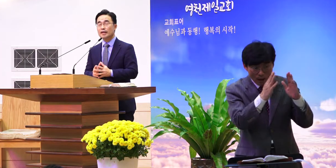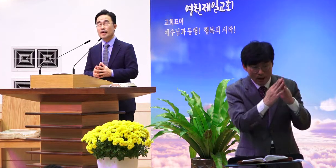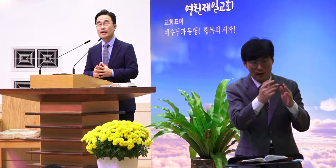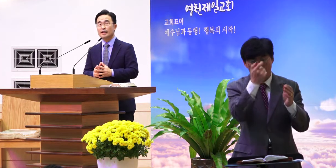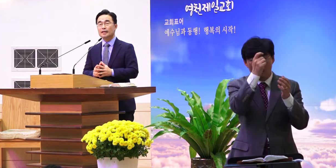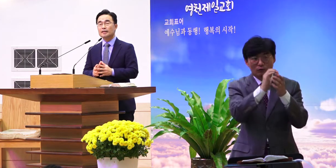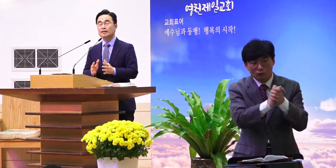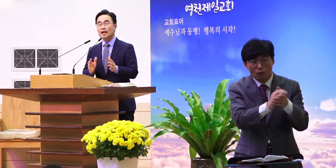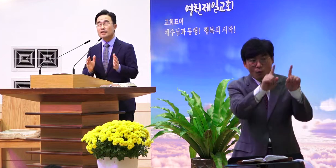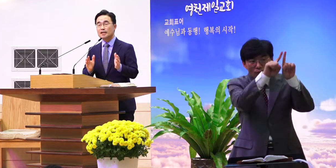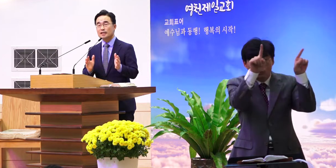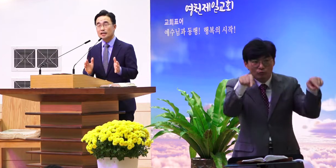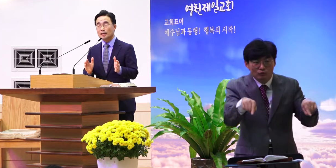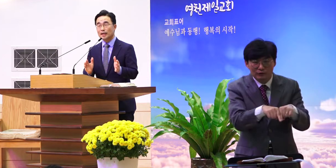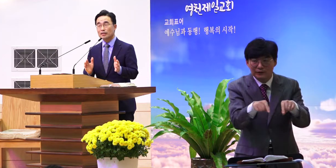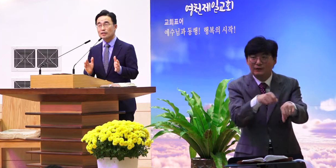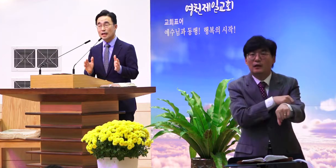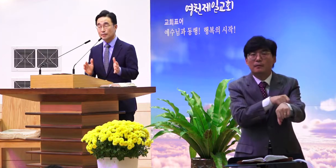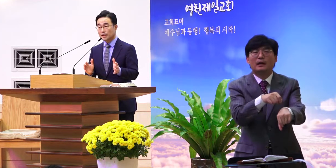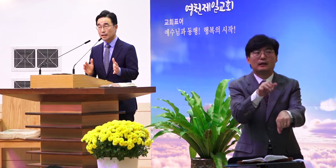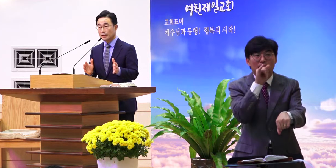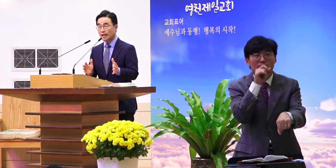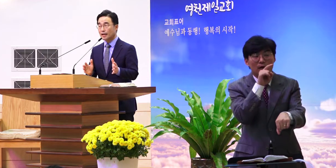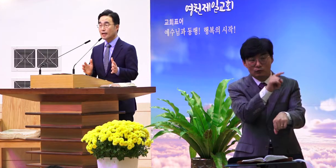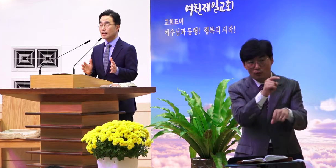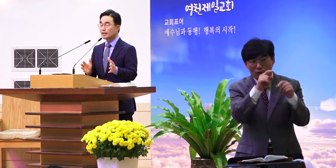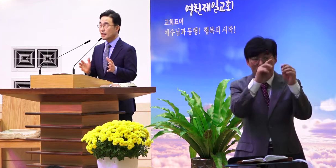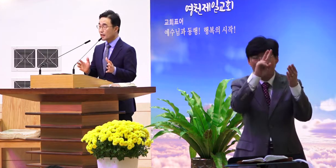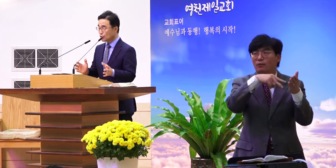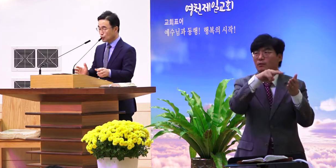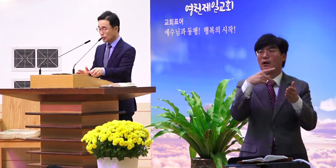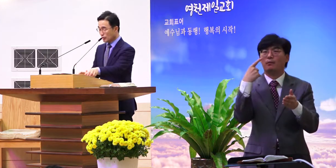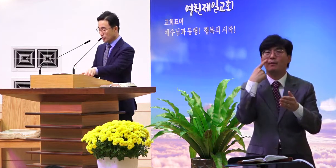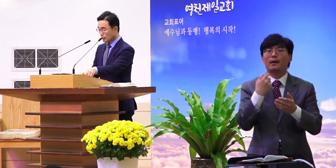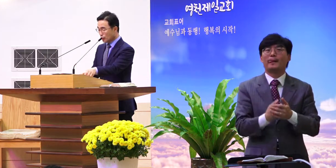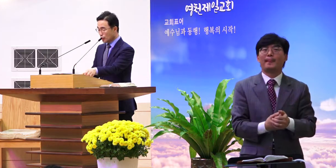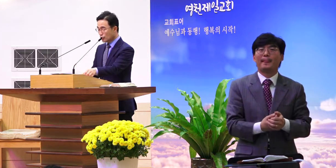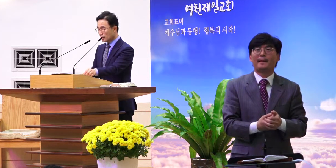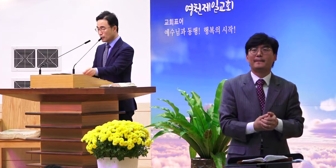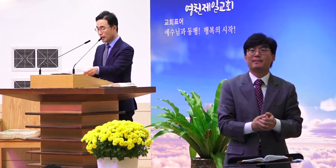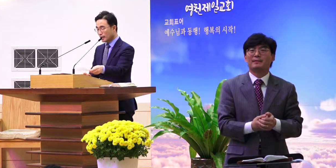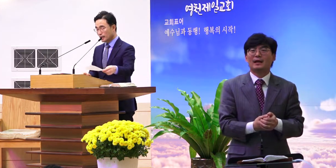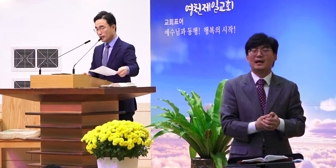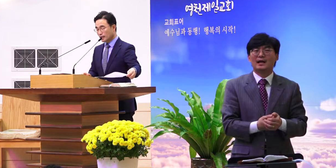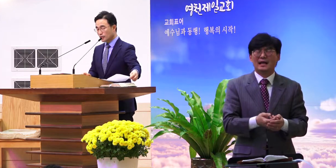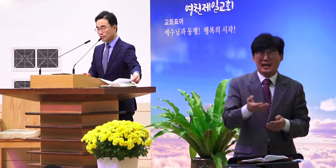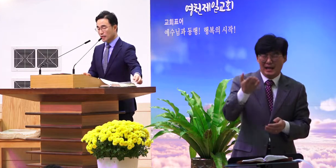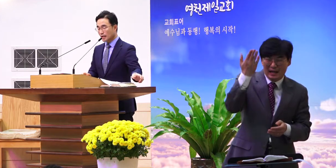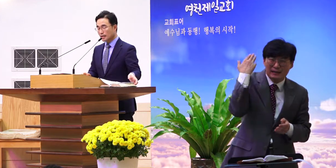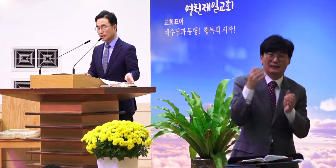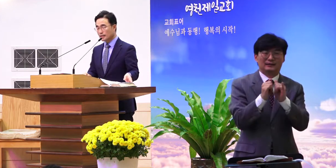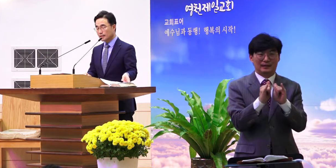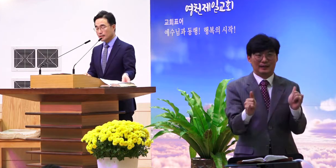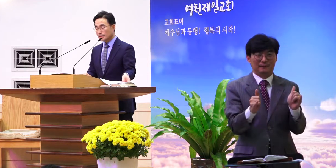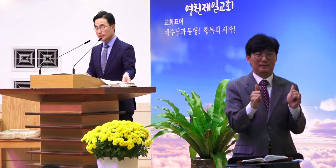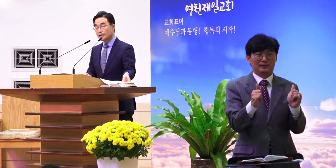쓰여질 때에 그 당시에 신앙생활했던 사람들의 신앙의 수준을 보여주기 때문에 그렇습니다.